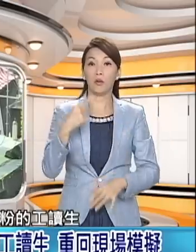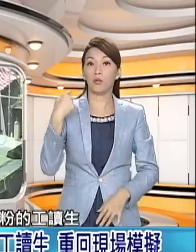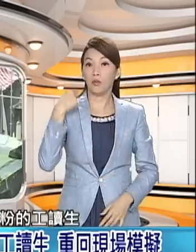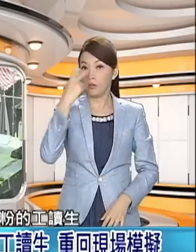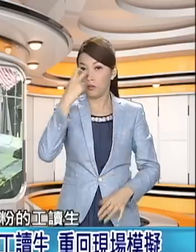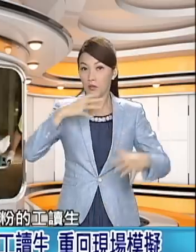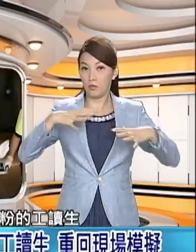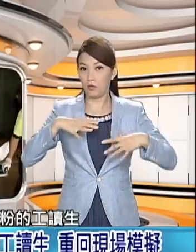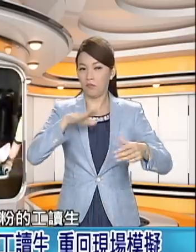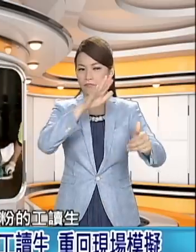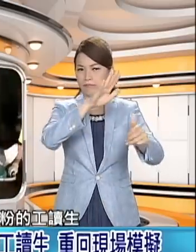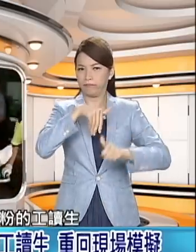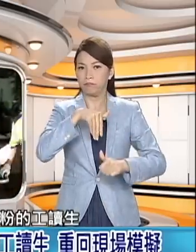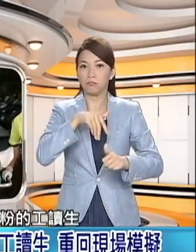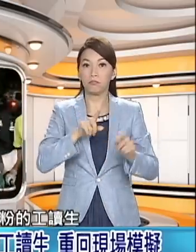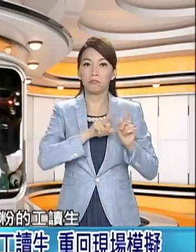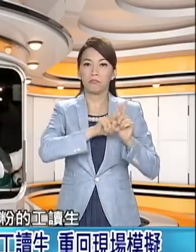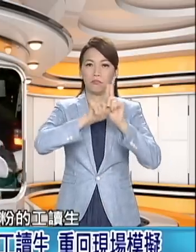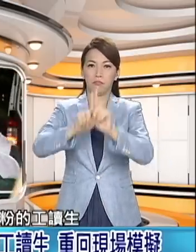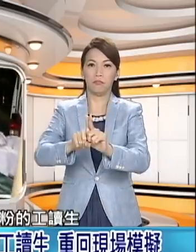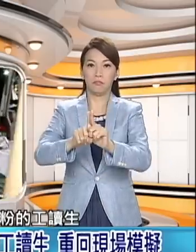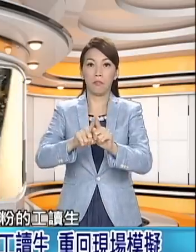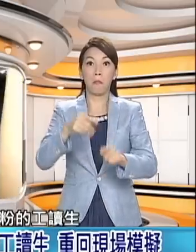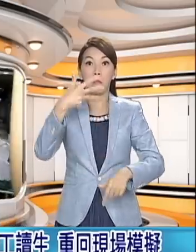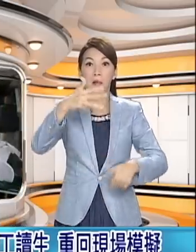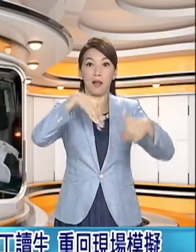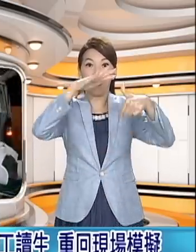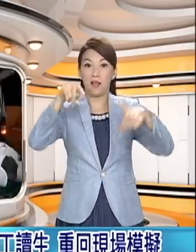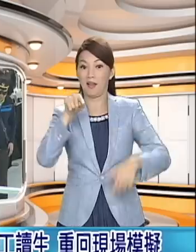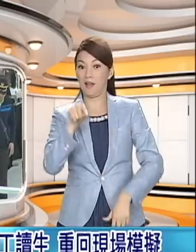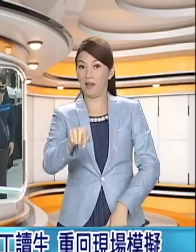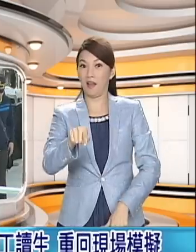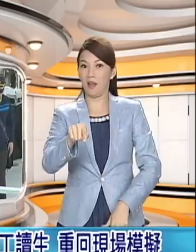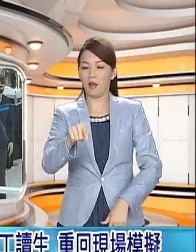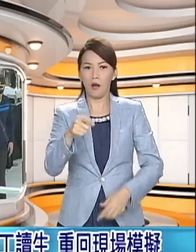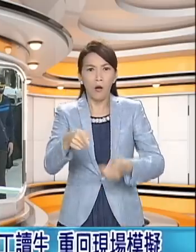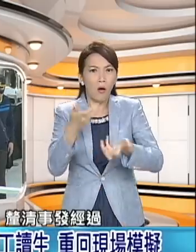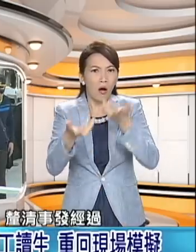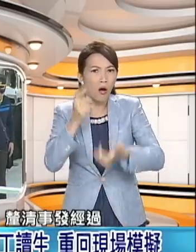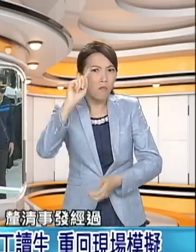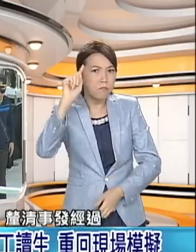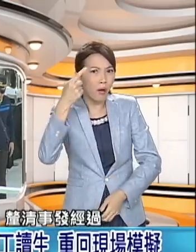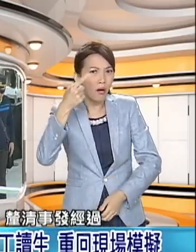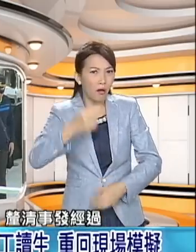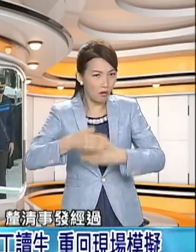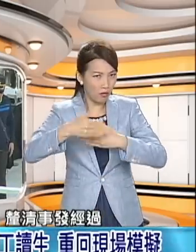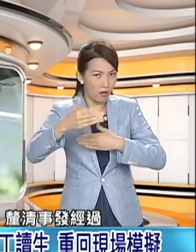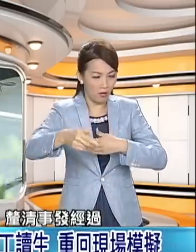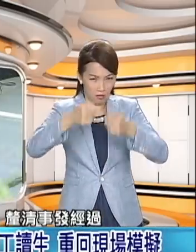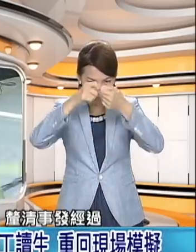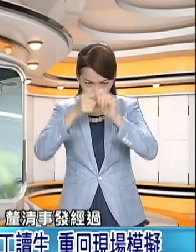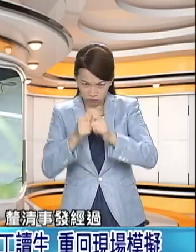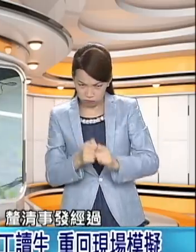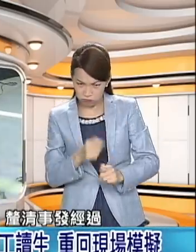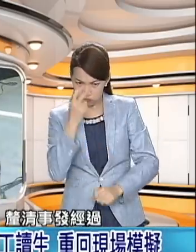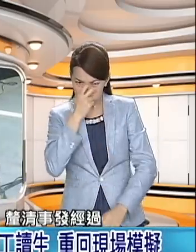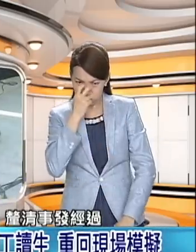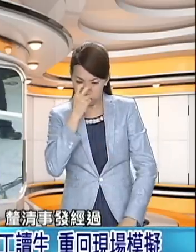也首度带当晚操作喷粉的工读生重回现场模拟，要找出起火点，厘清事发经过。